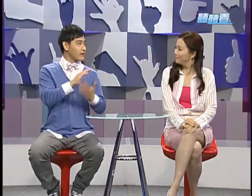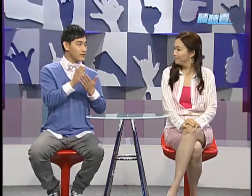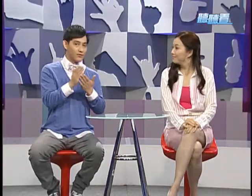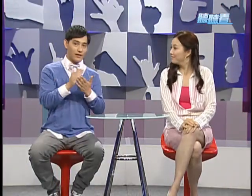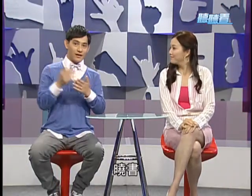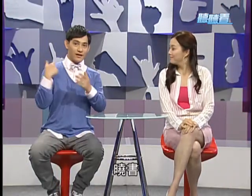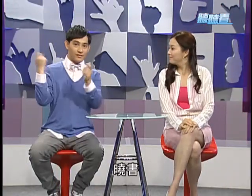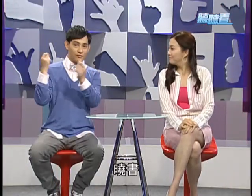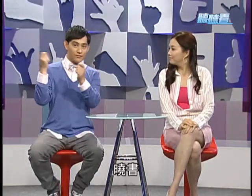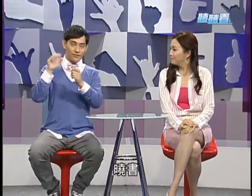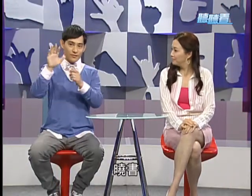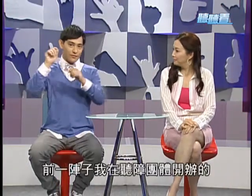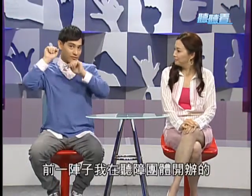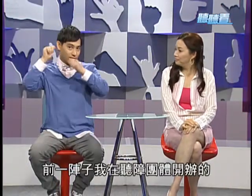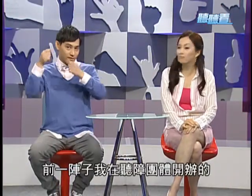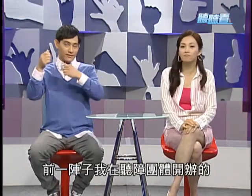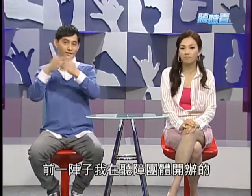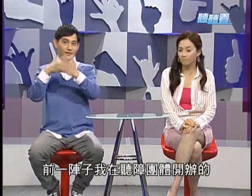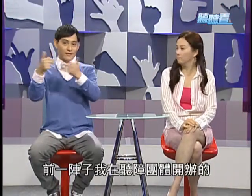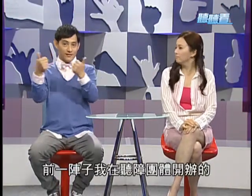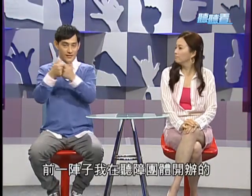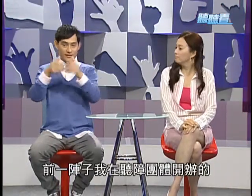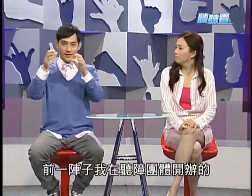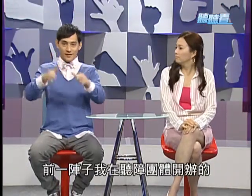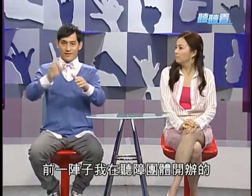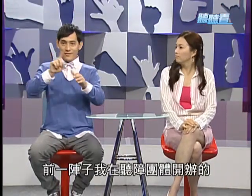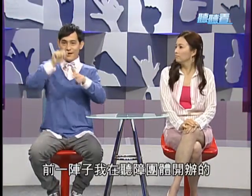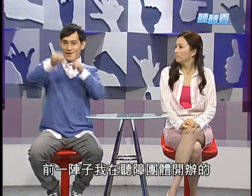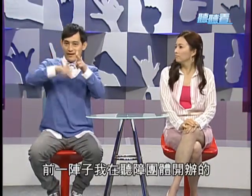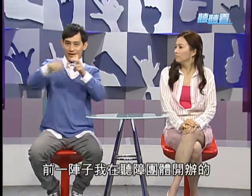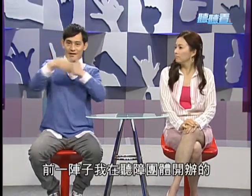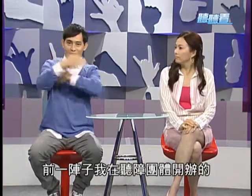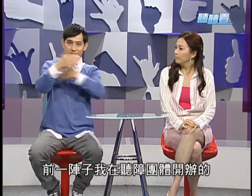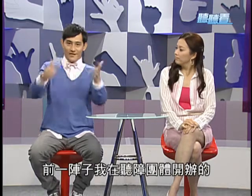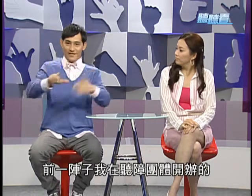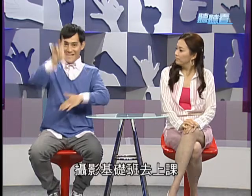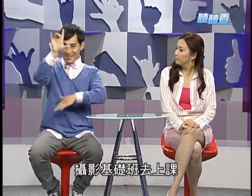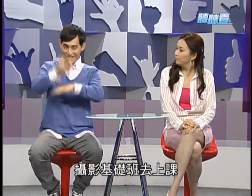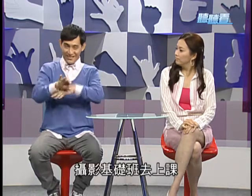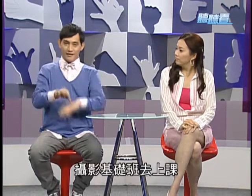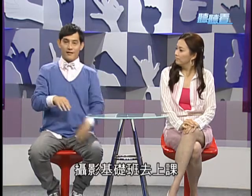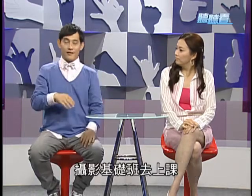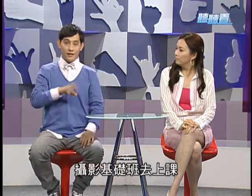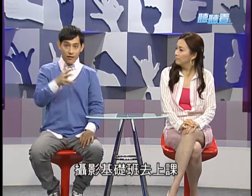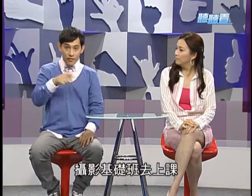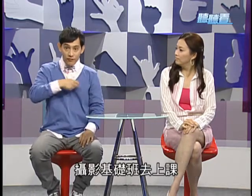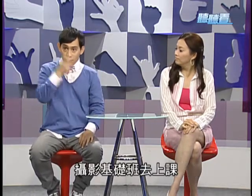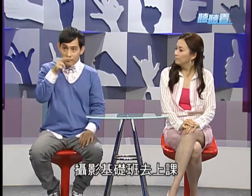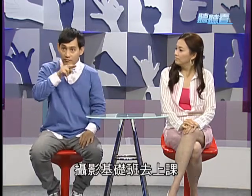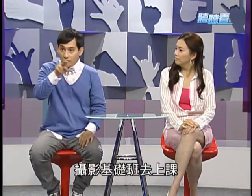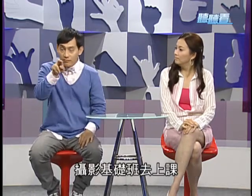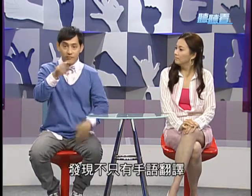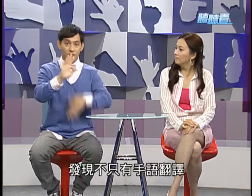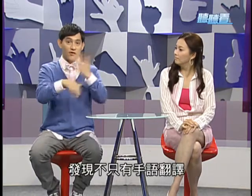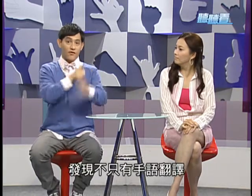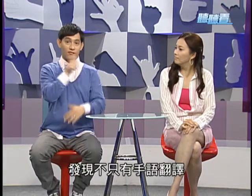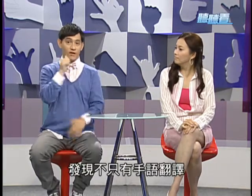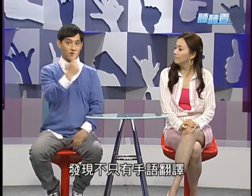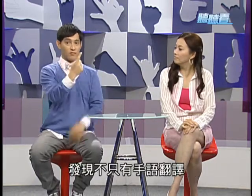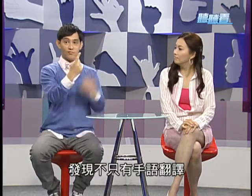小叔啊，前一阵子啊，我在听障团体开办的摄影基础班去上课，发现呢，不只有手语